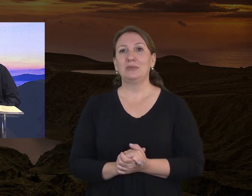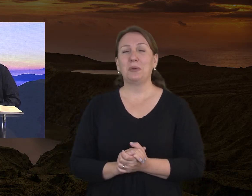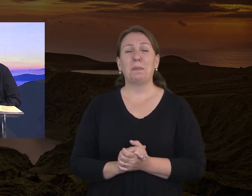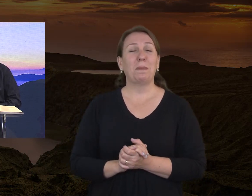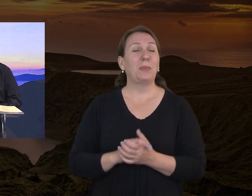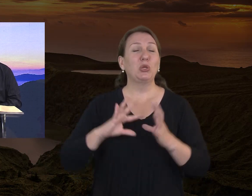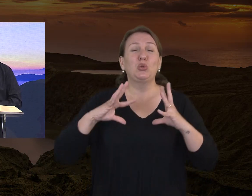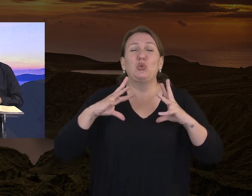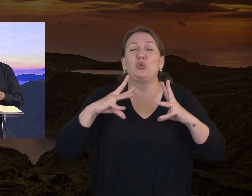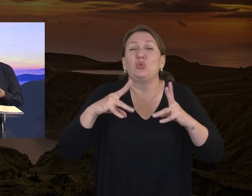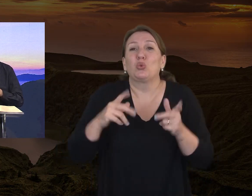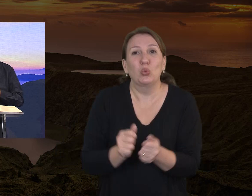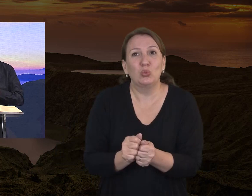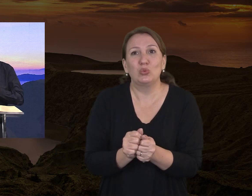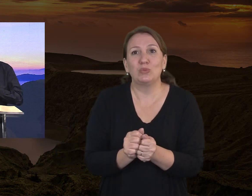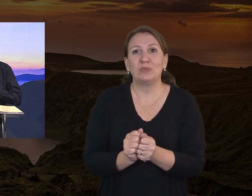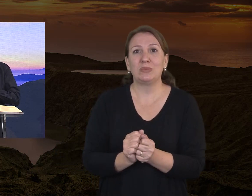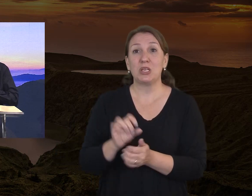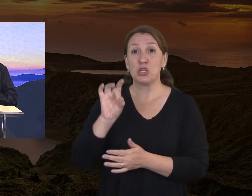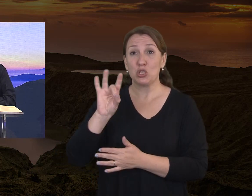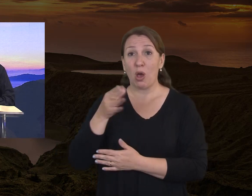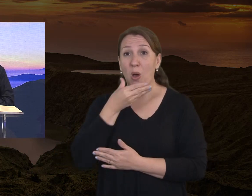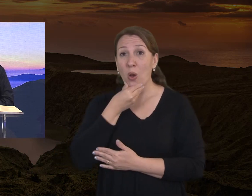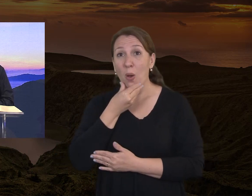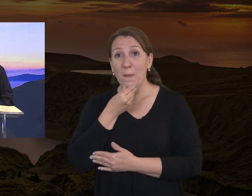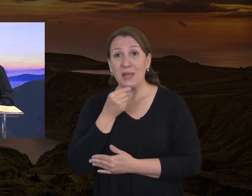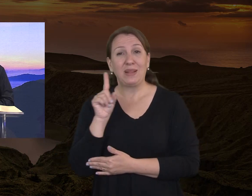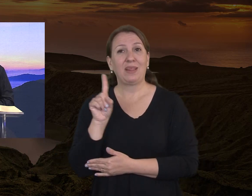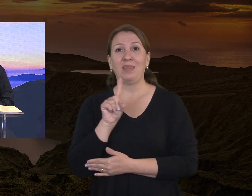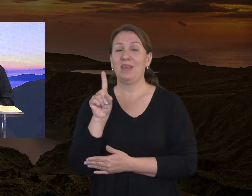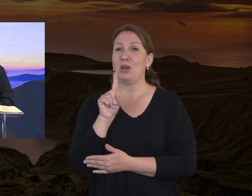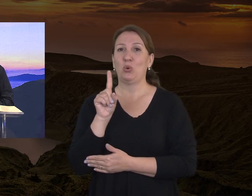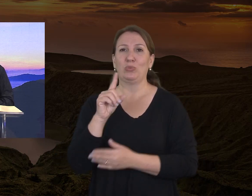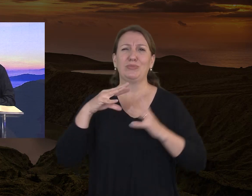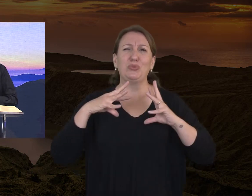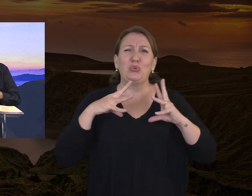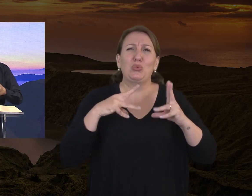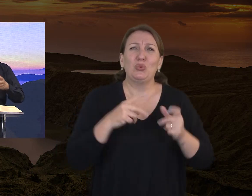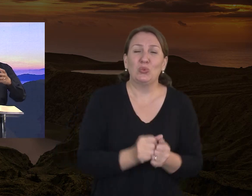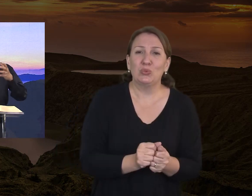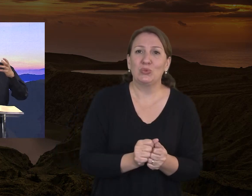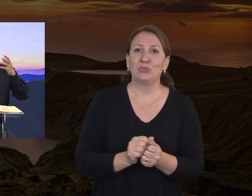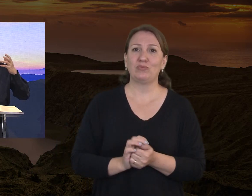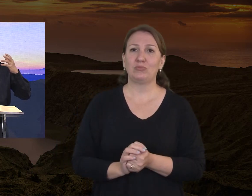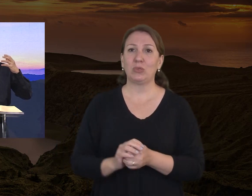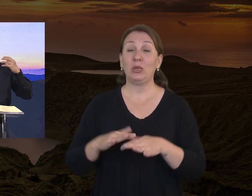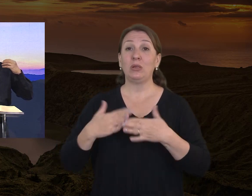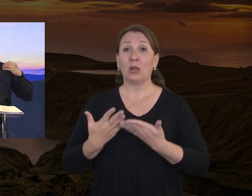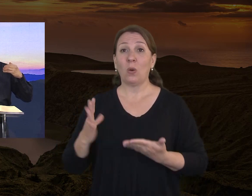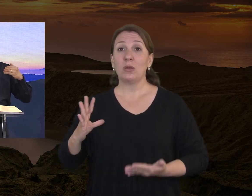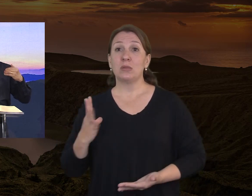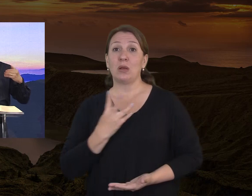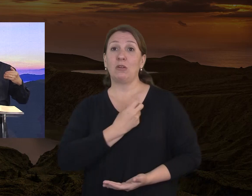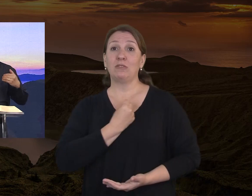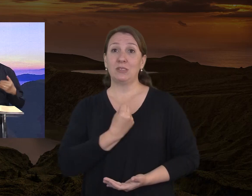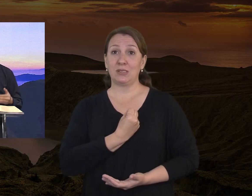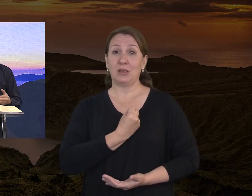homem. Então, a redenção de Cristo não é somente para